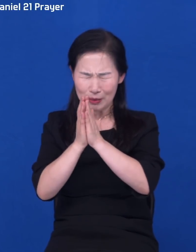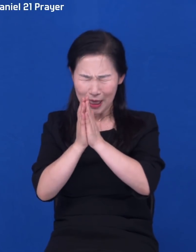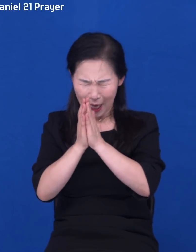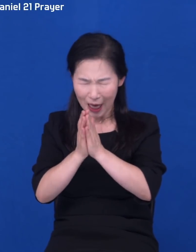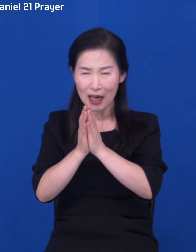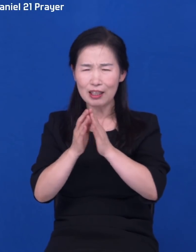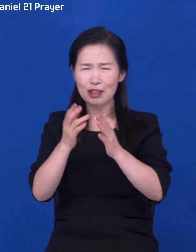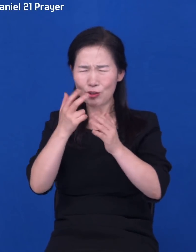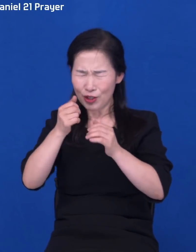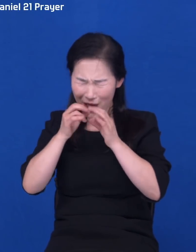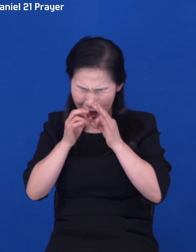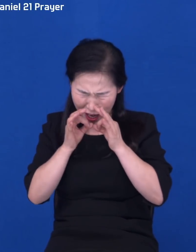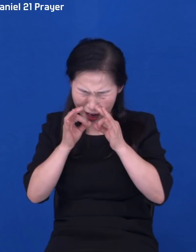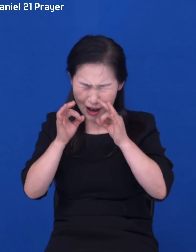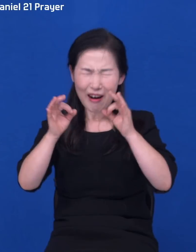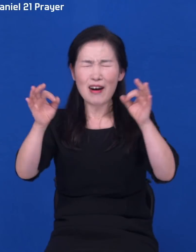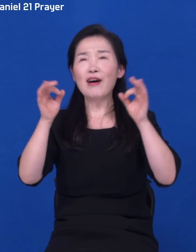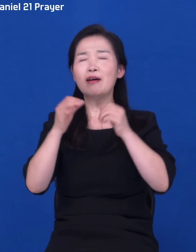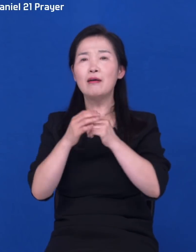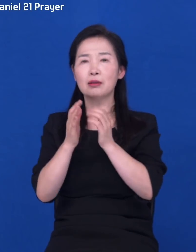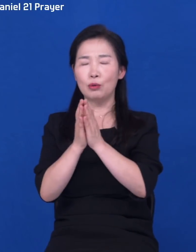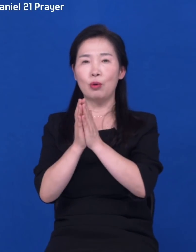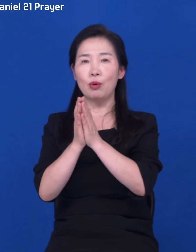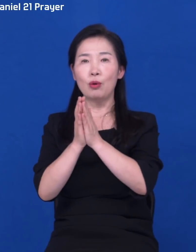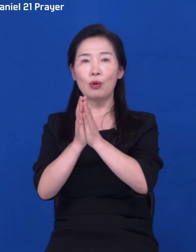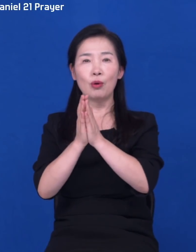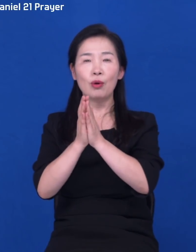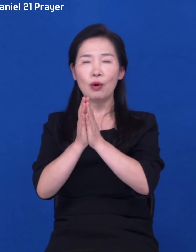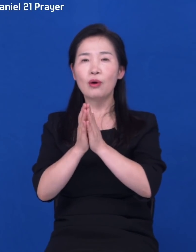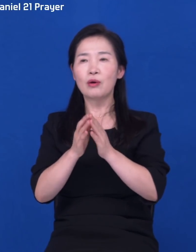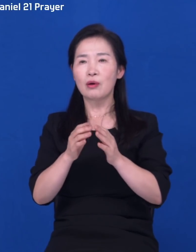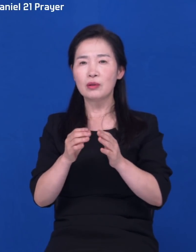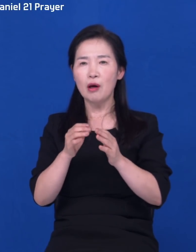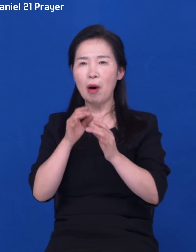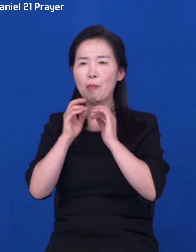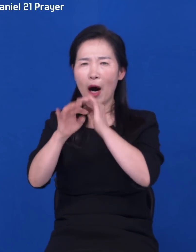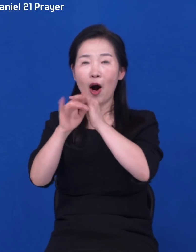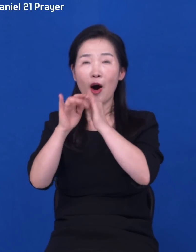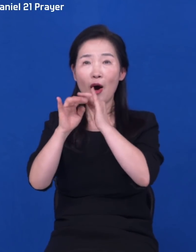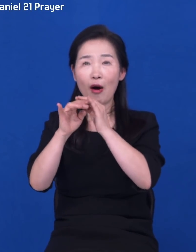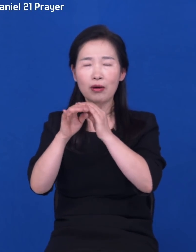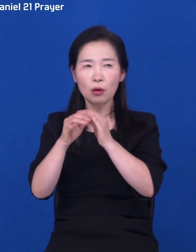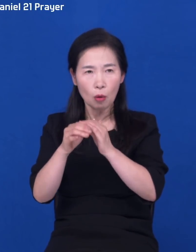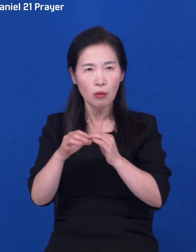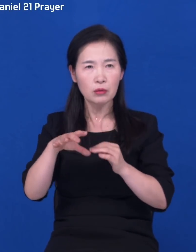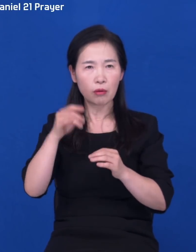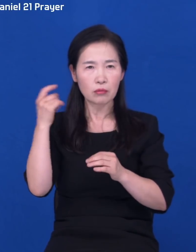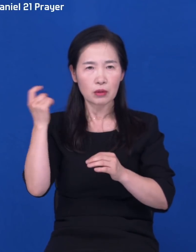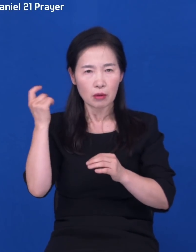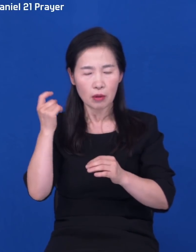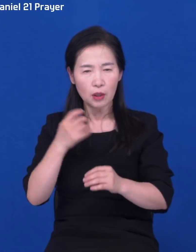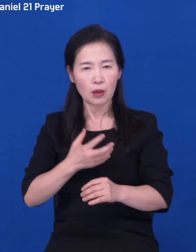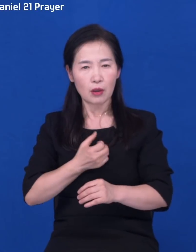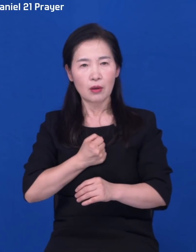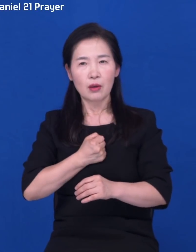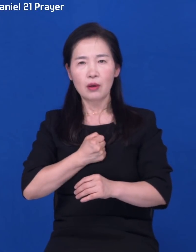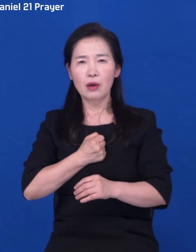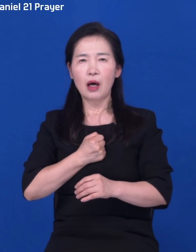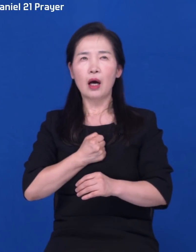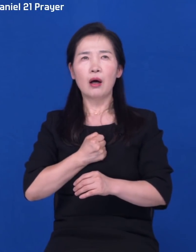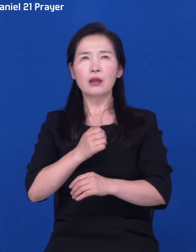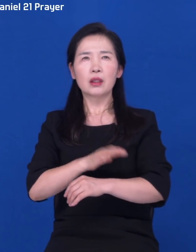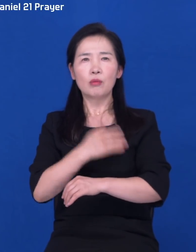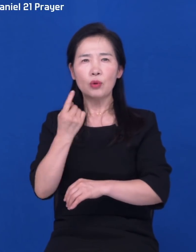하고 소리를 지르면서 기도를 하는데 생전 처음 보는 막 언어들이 들리더라고요. 그래서 제가 그 순간 내가 못 올 때로